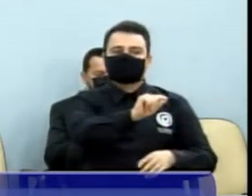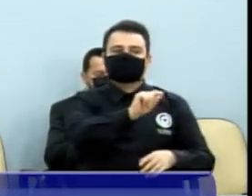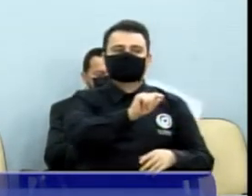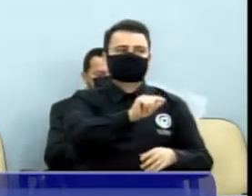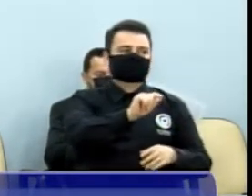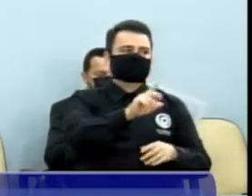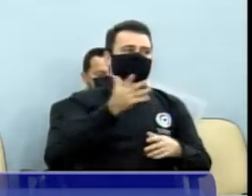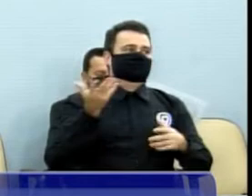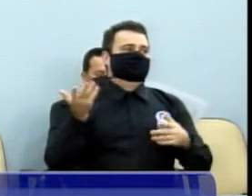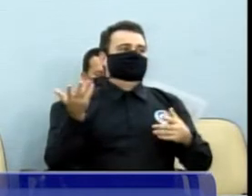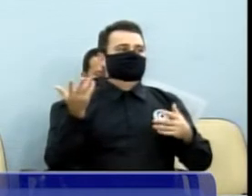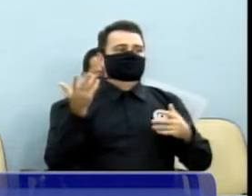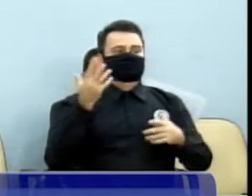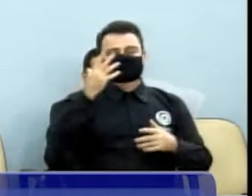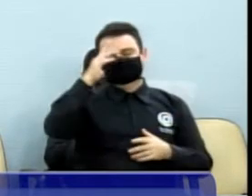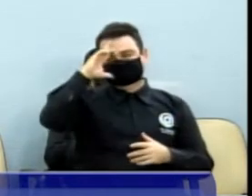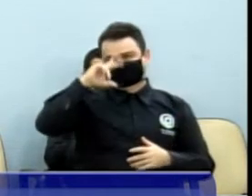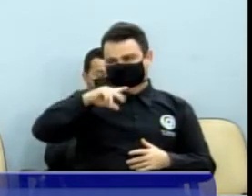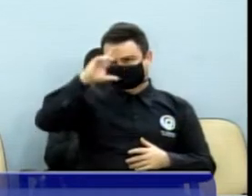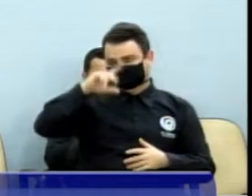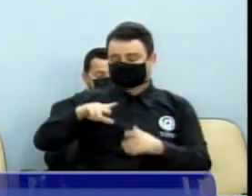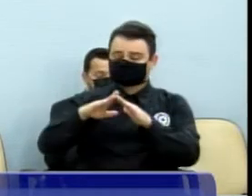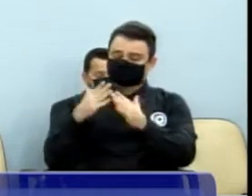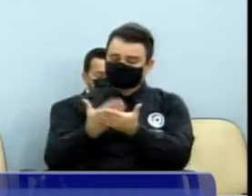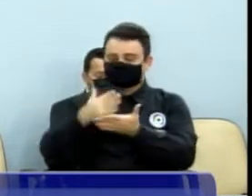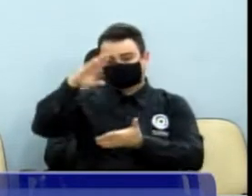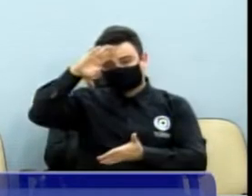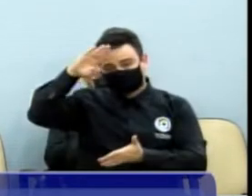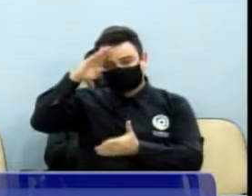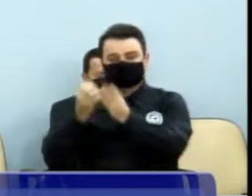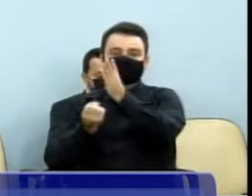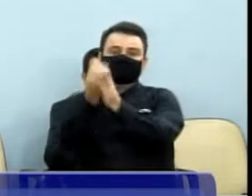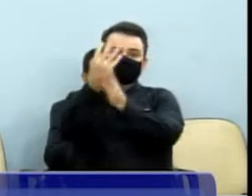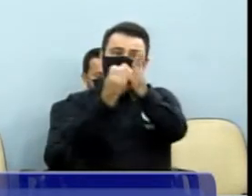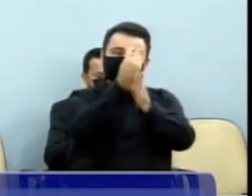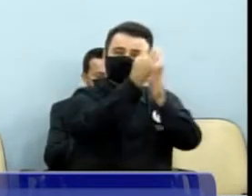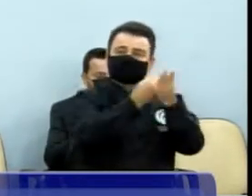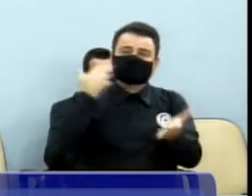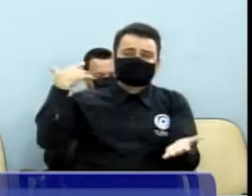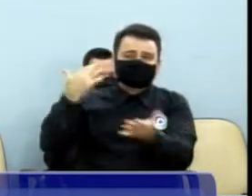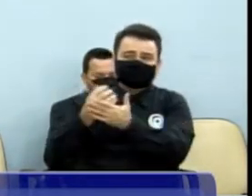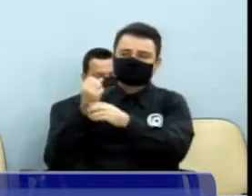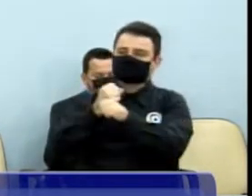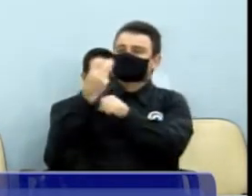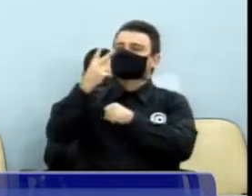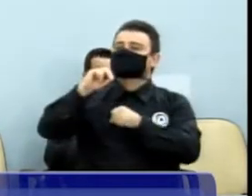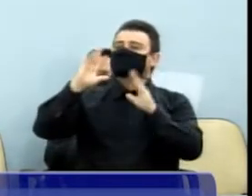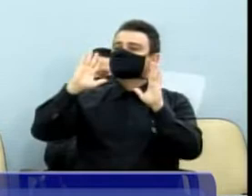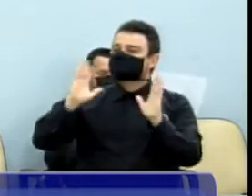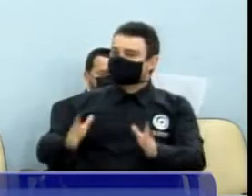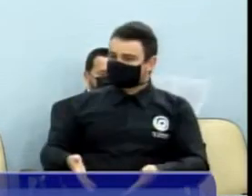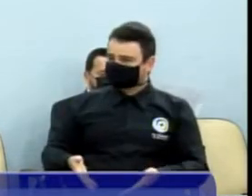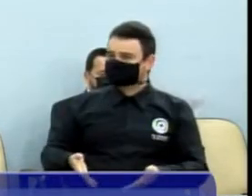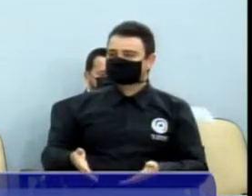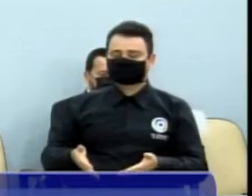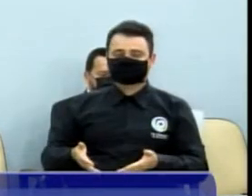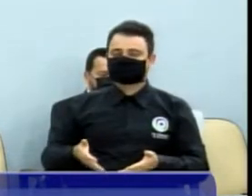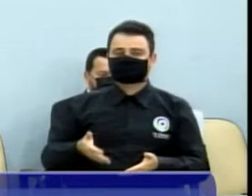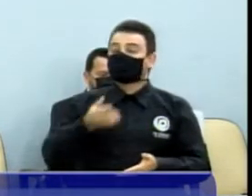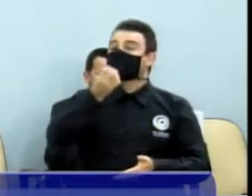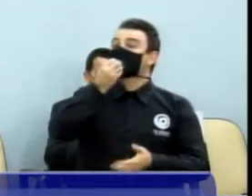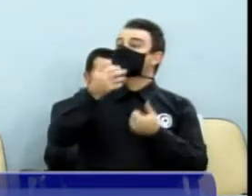nosso país Várias escolas em vários estados repito há mais de 20 anos existe esse modelo e